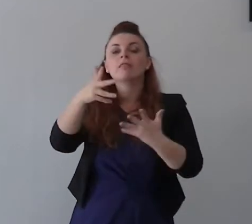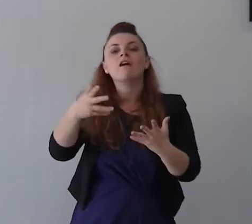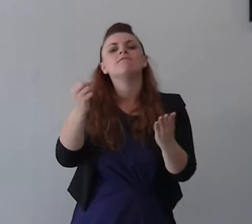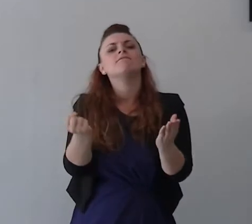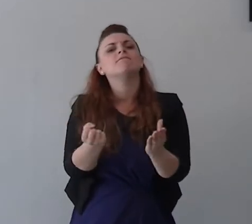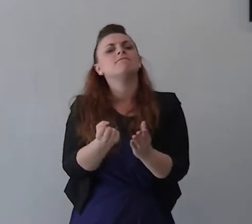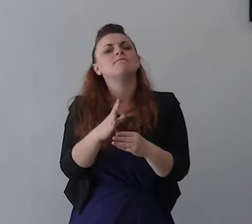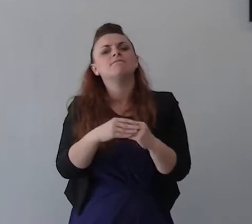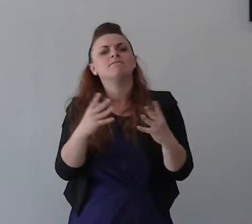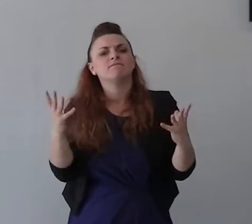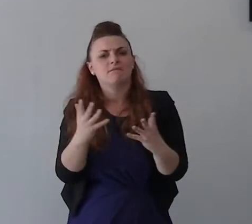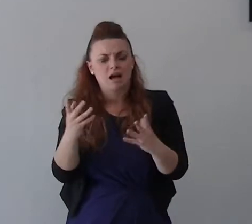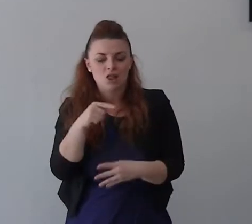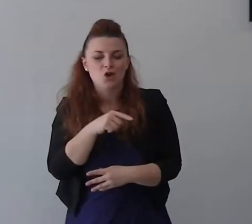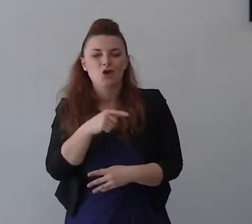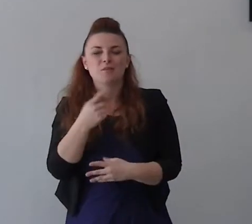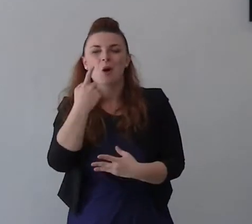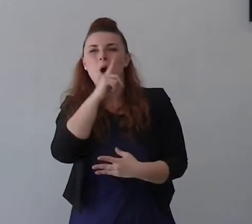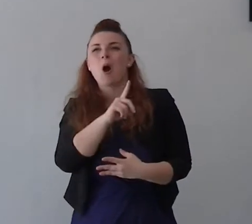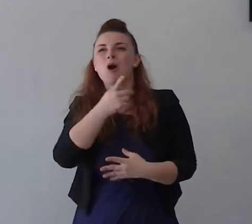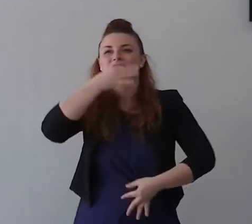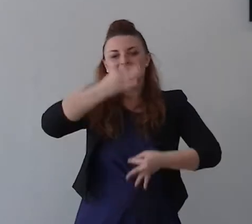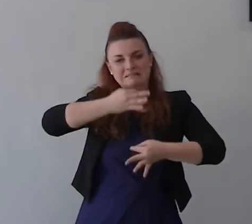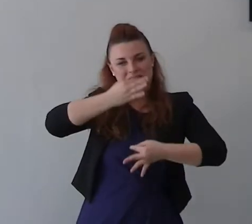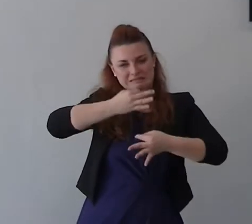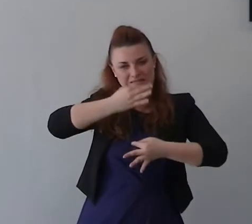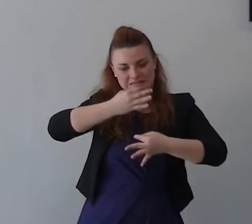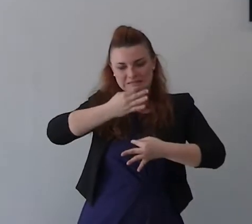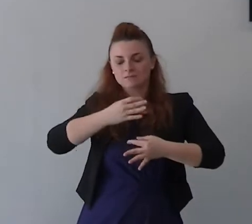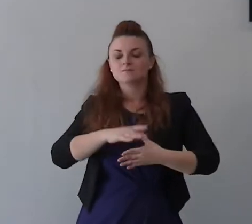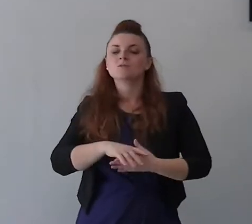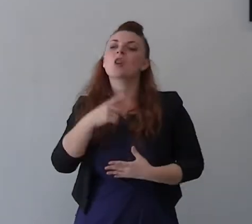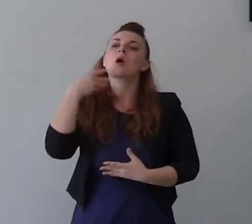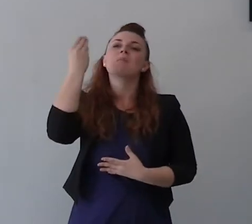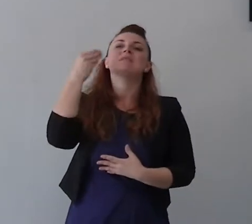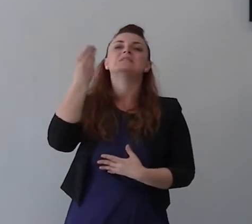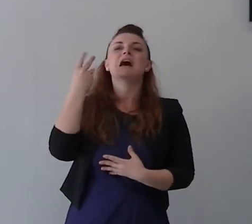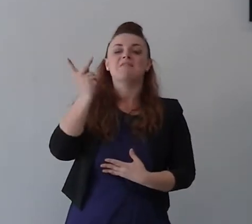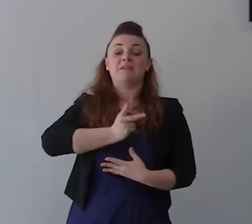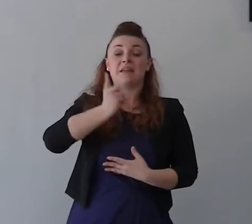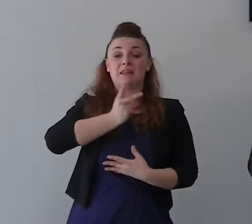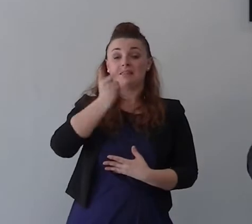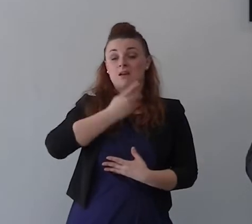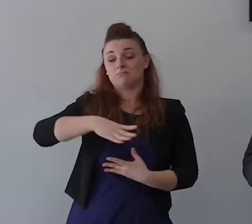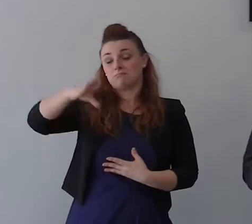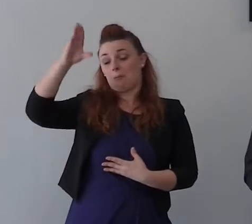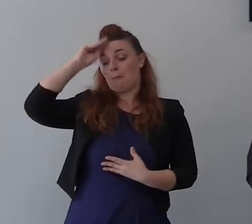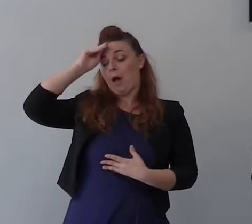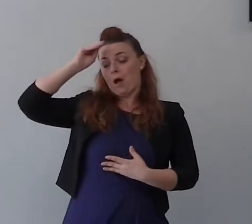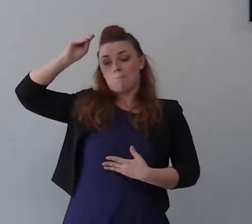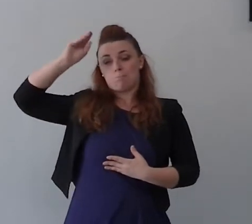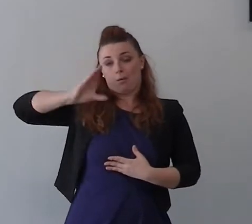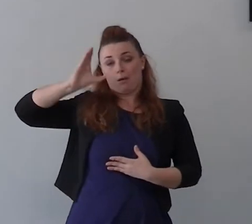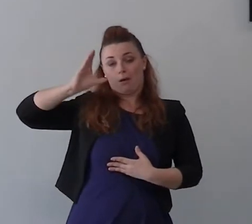legge, che non lo vedevano di buon occhio, che credevano di avere la verità in tasca perché conoscevano a memoria